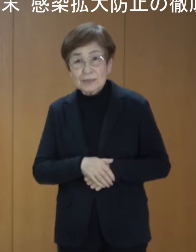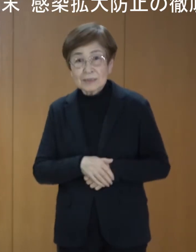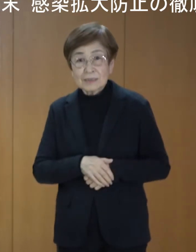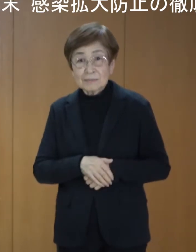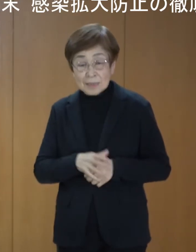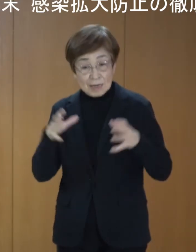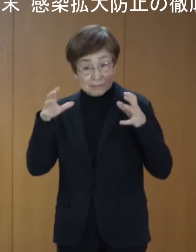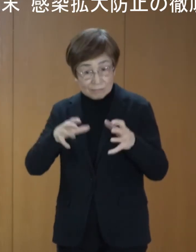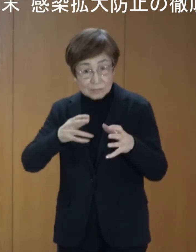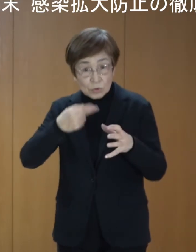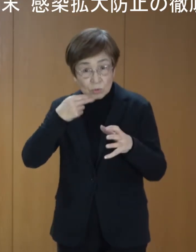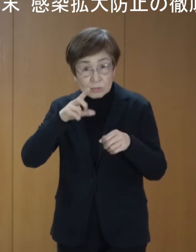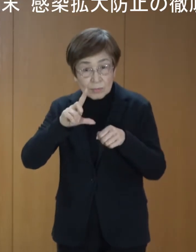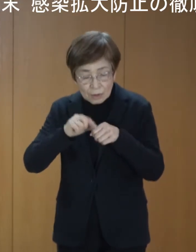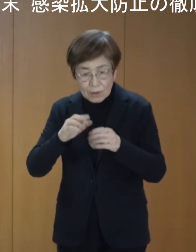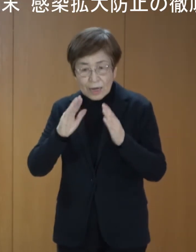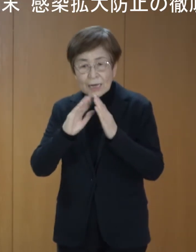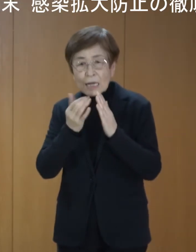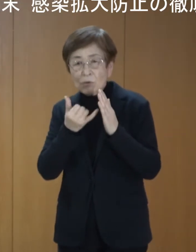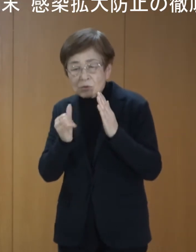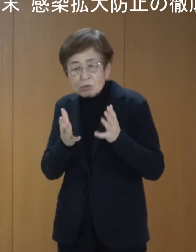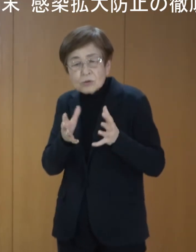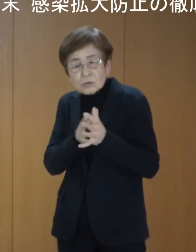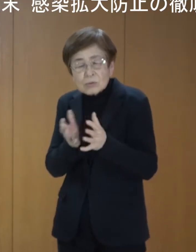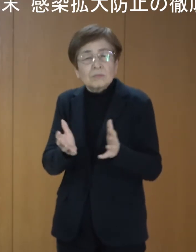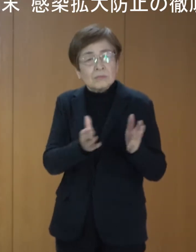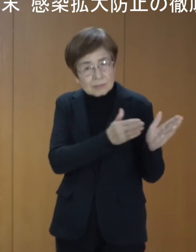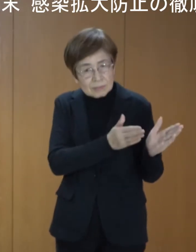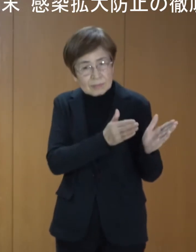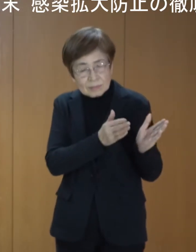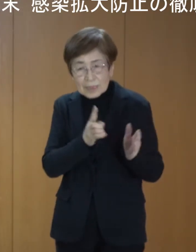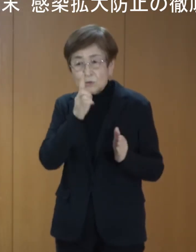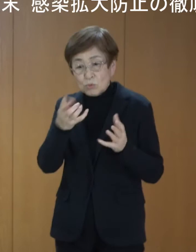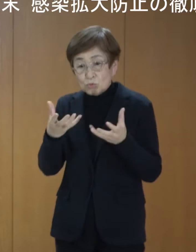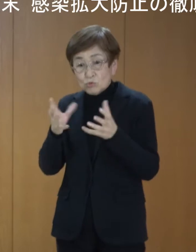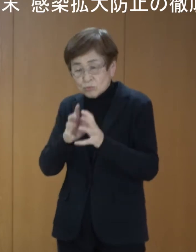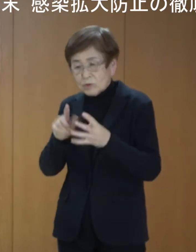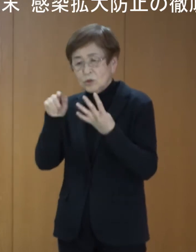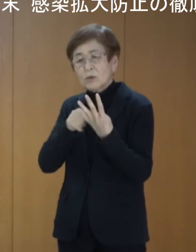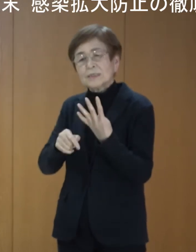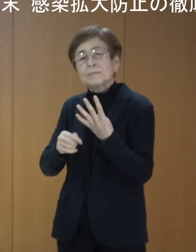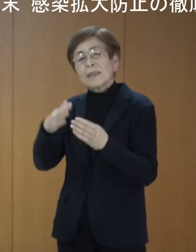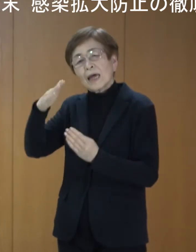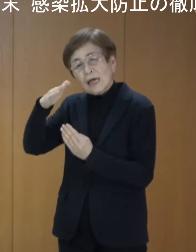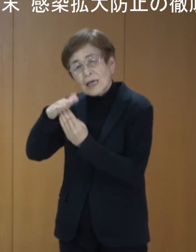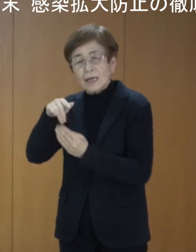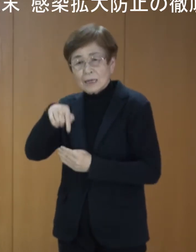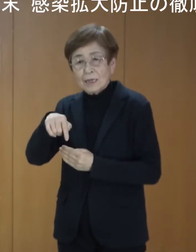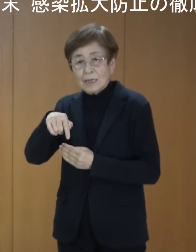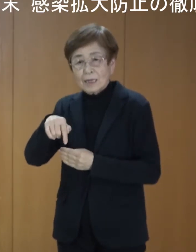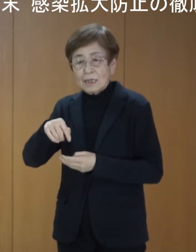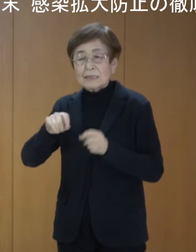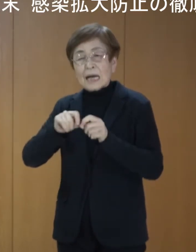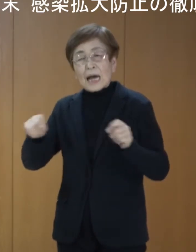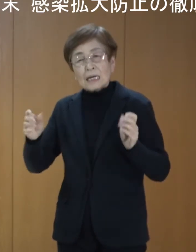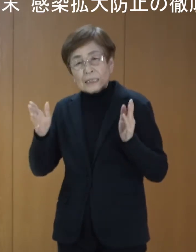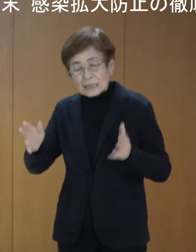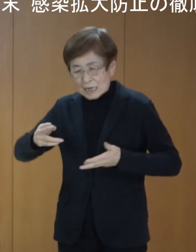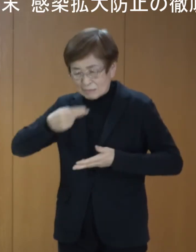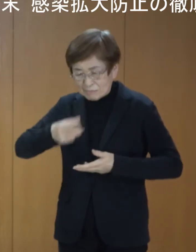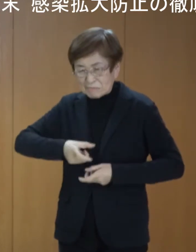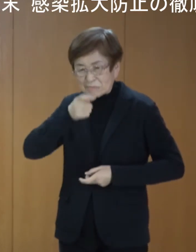は同居家族を除き1グループ4人以内とし、長時間の飲食は控